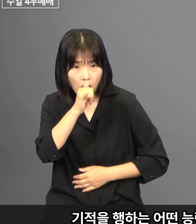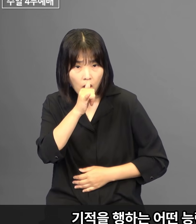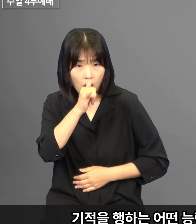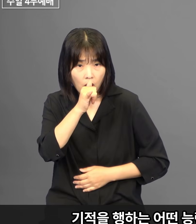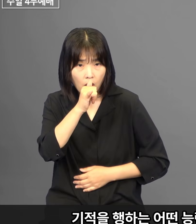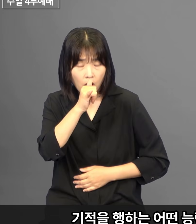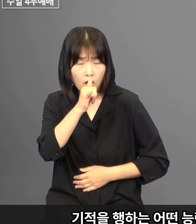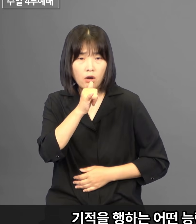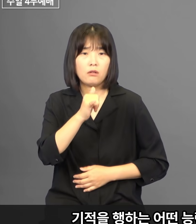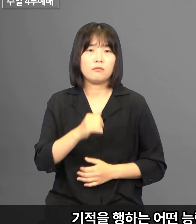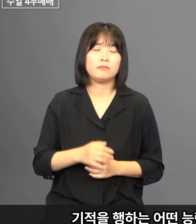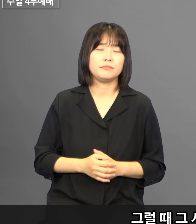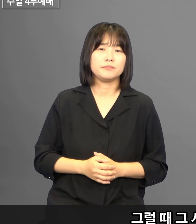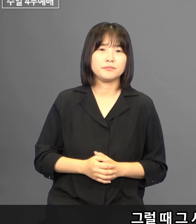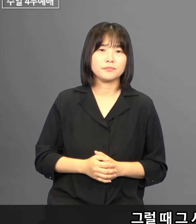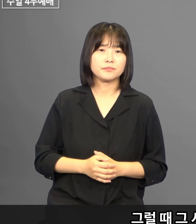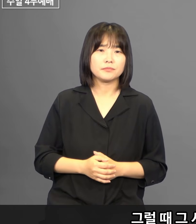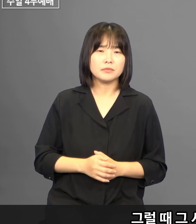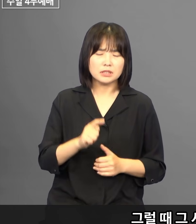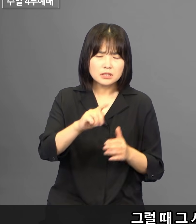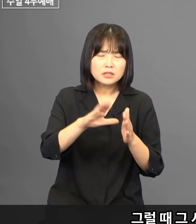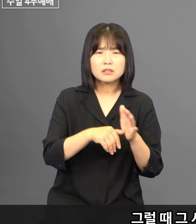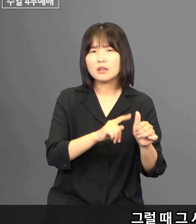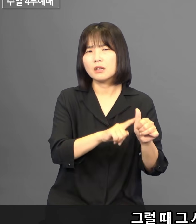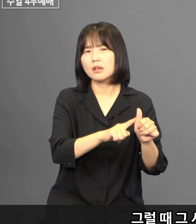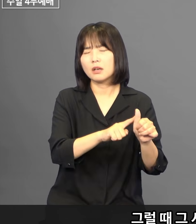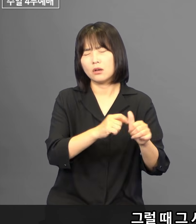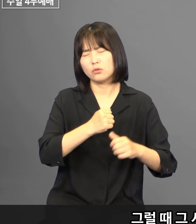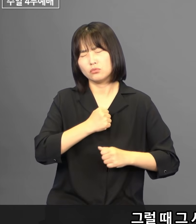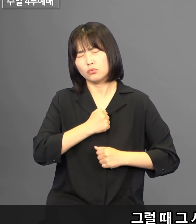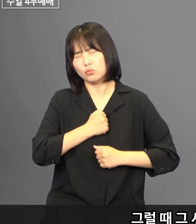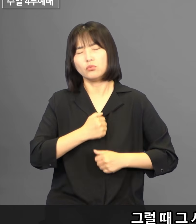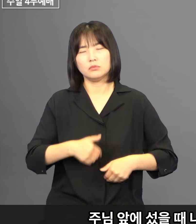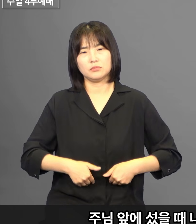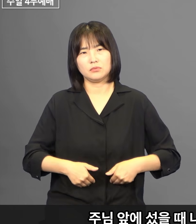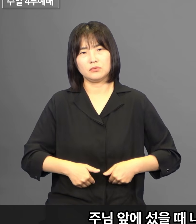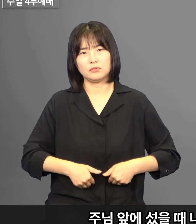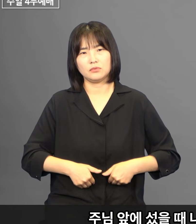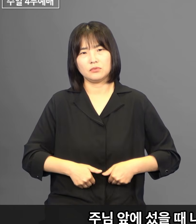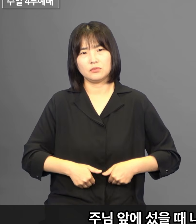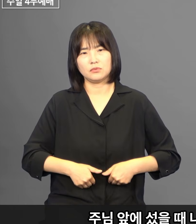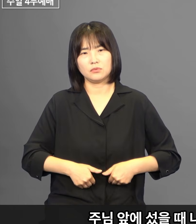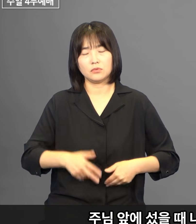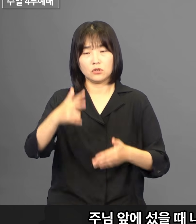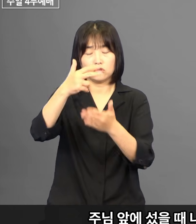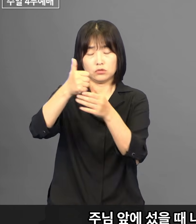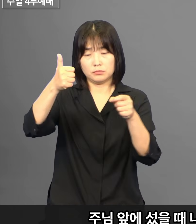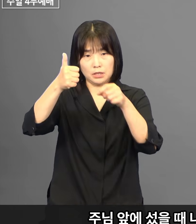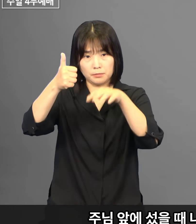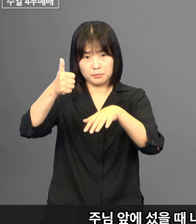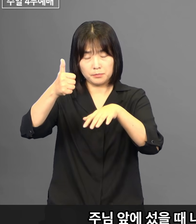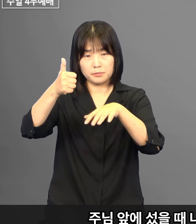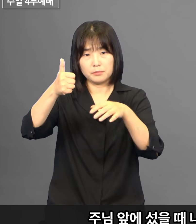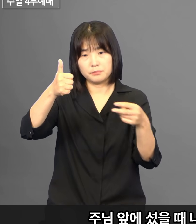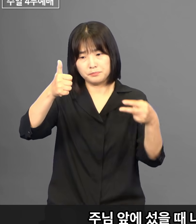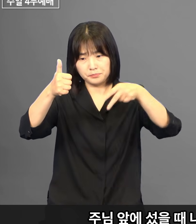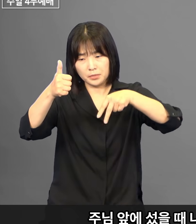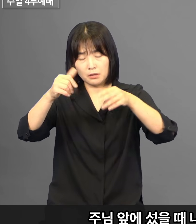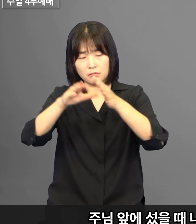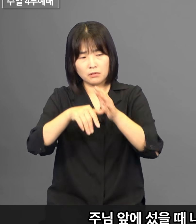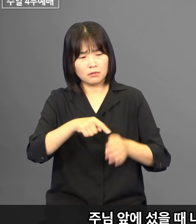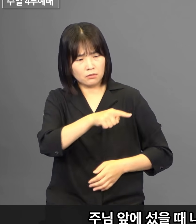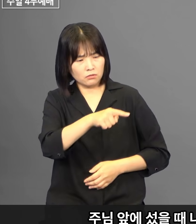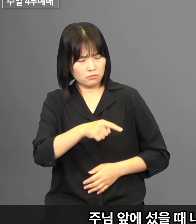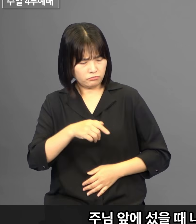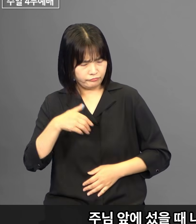사람이 있어요. 그럴 때 그 사람을 조심해야 돼요. 주님 앞에 섰을 때 나는 너를